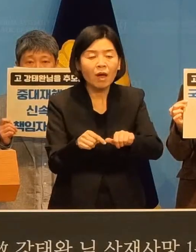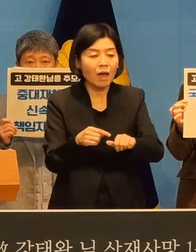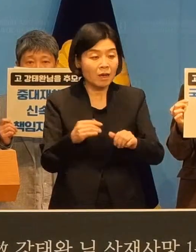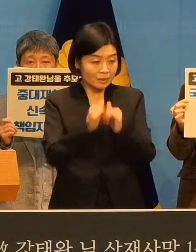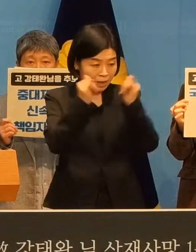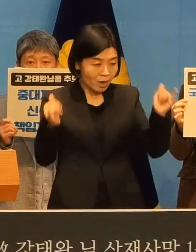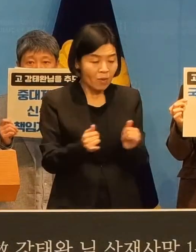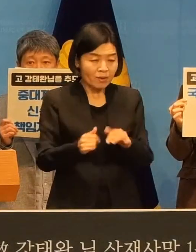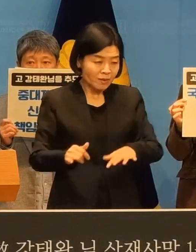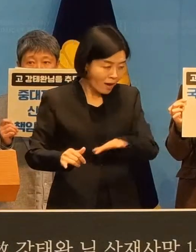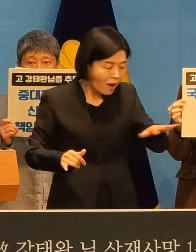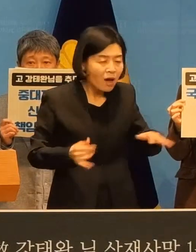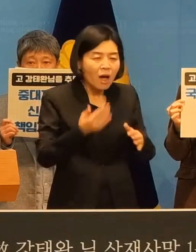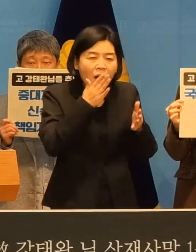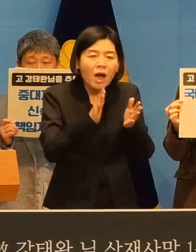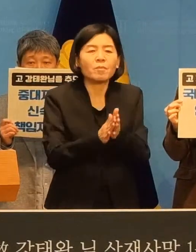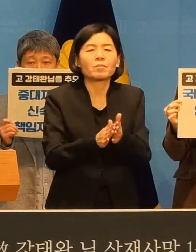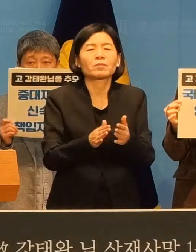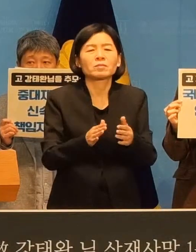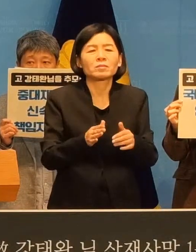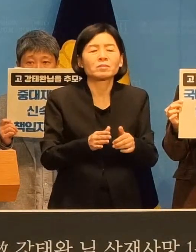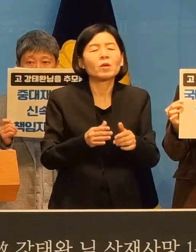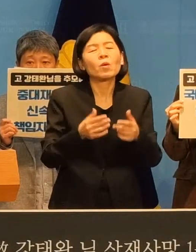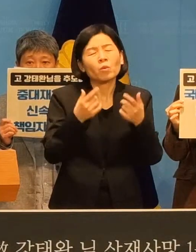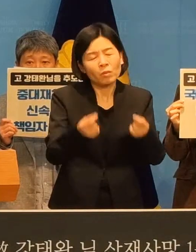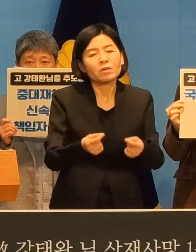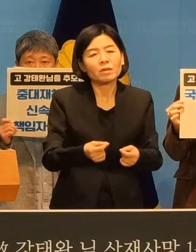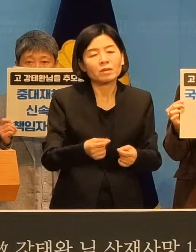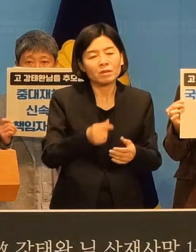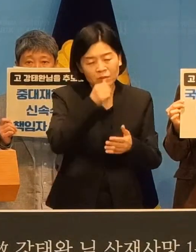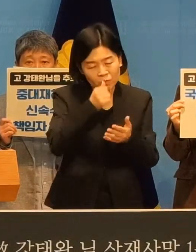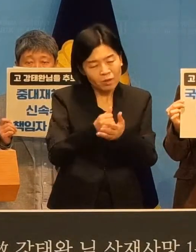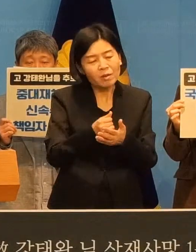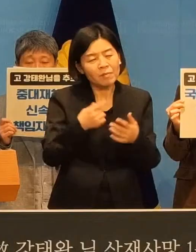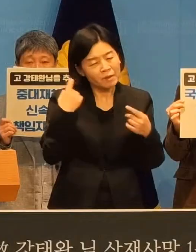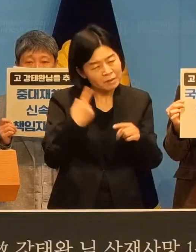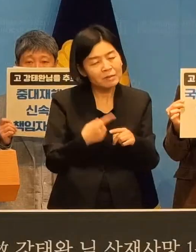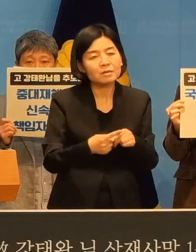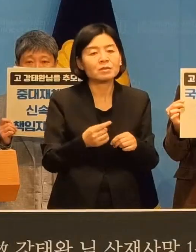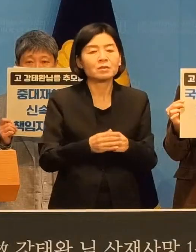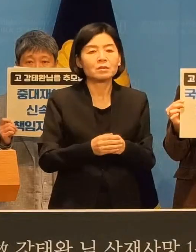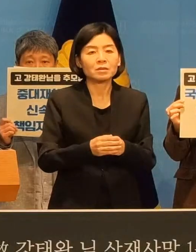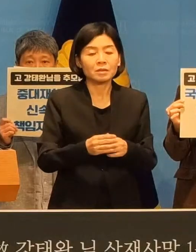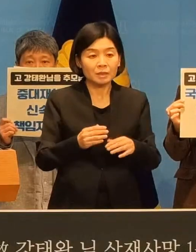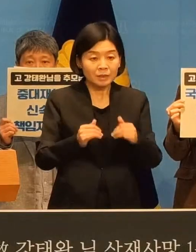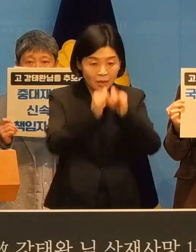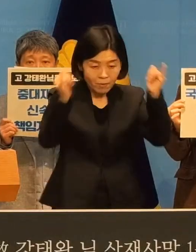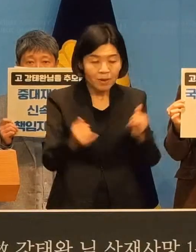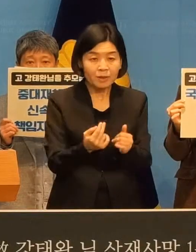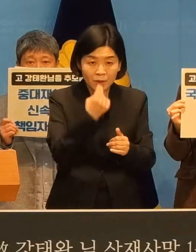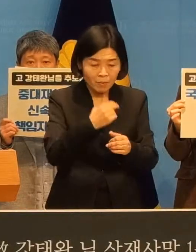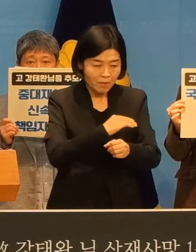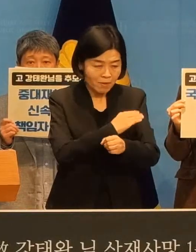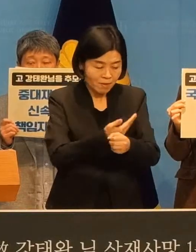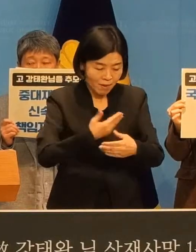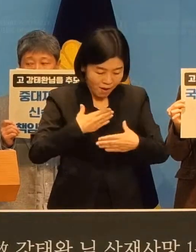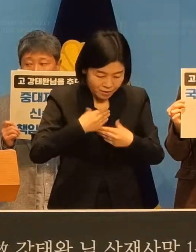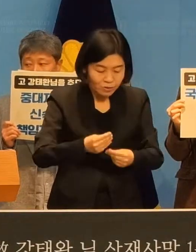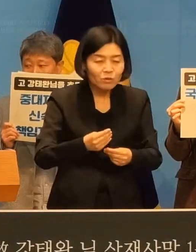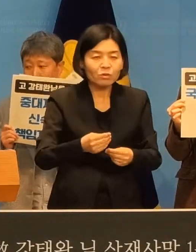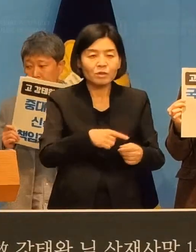공범입니다. 우리 사회가 생명과 안전이 우선시 될 수 있도록 노동부와 국회의 분발을 촉구합니다. 이상입니다.